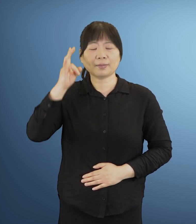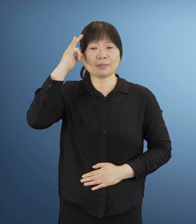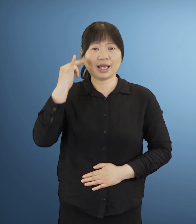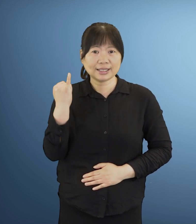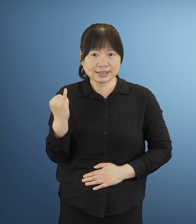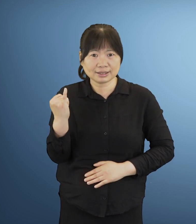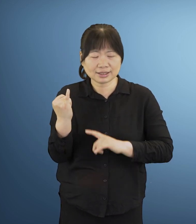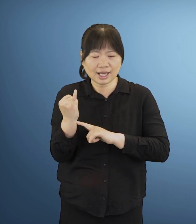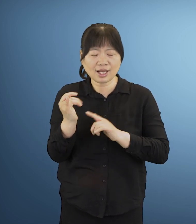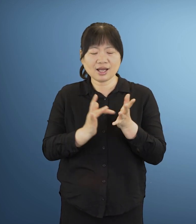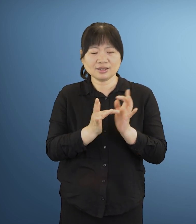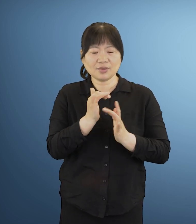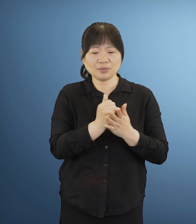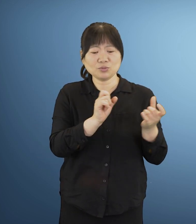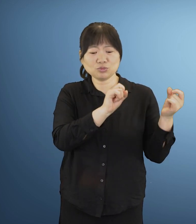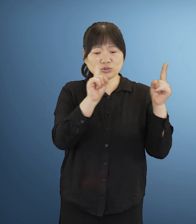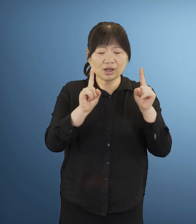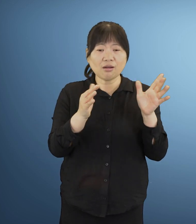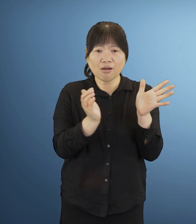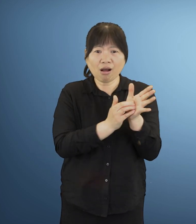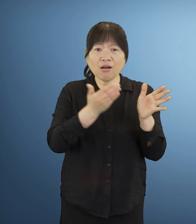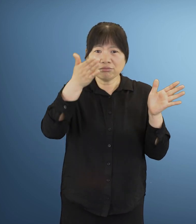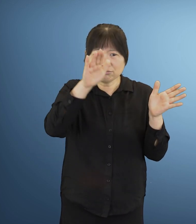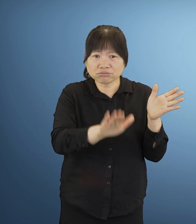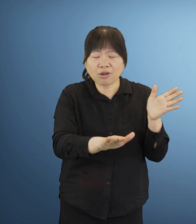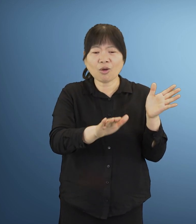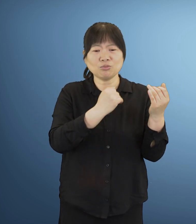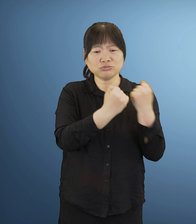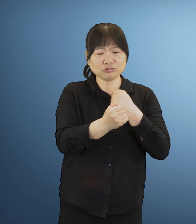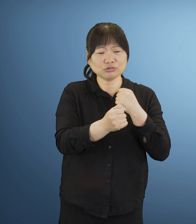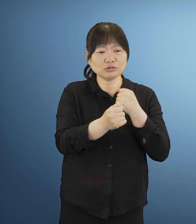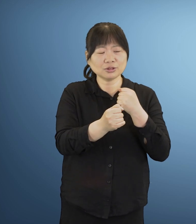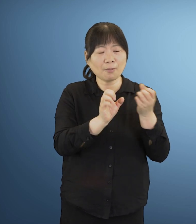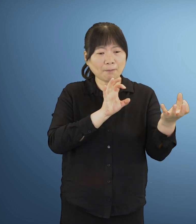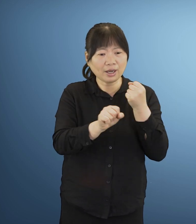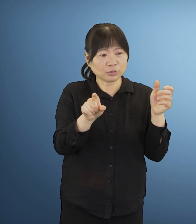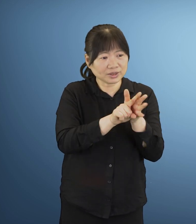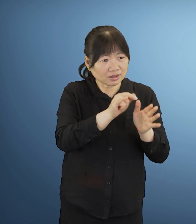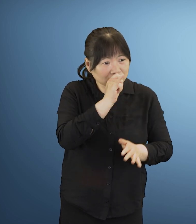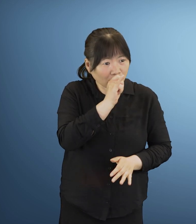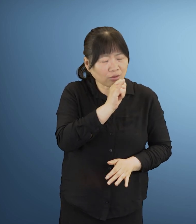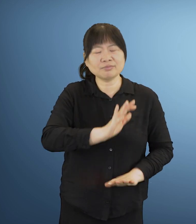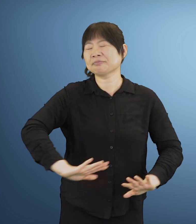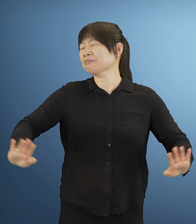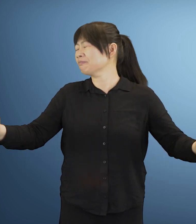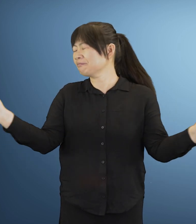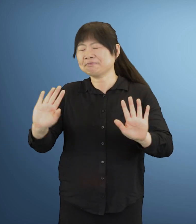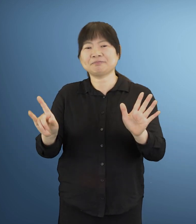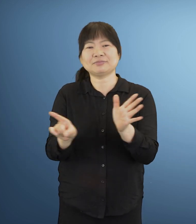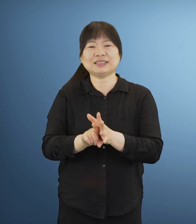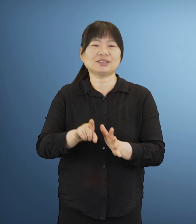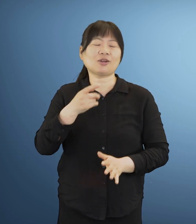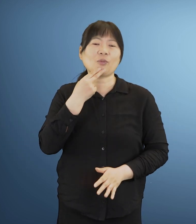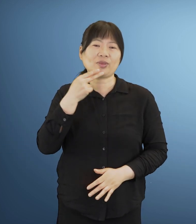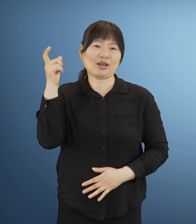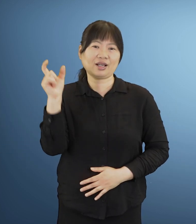마리아가 예수님 부활했다는데도 믿었어요? 안 믿었어요? 안 믿었어요.